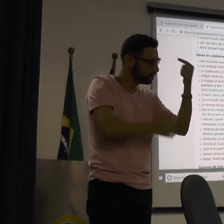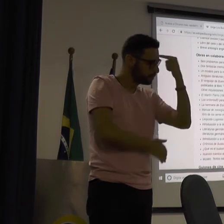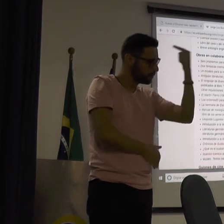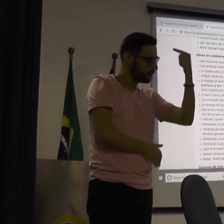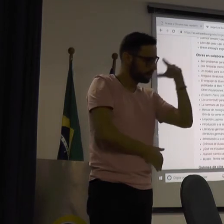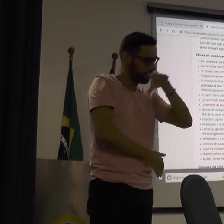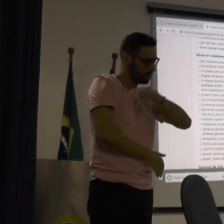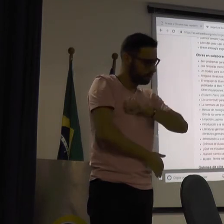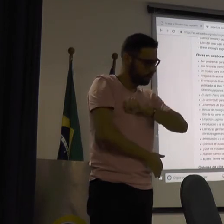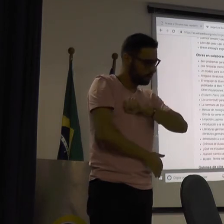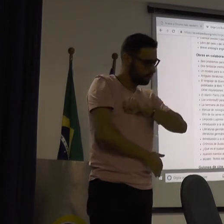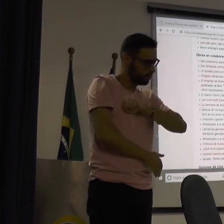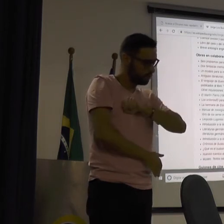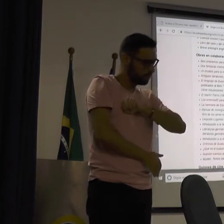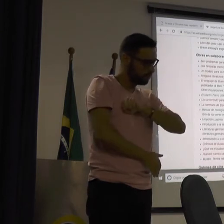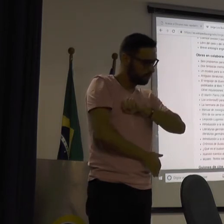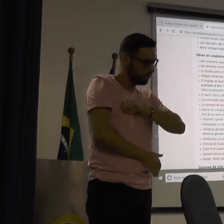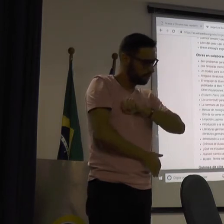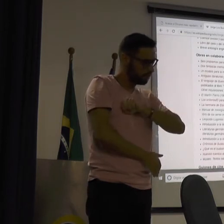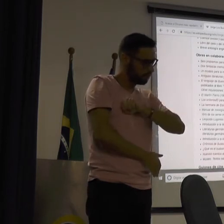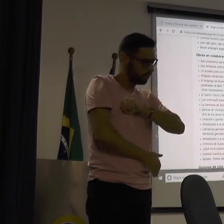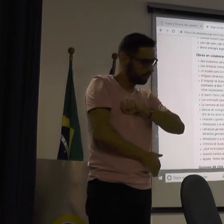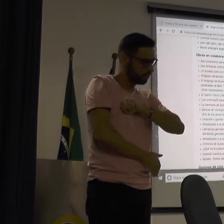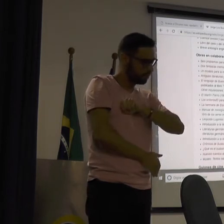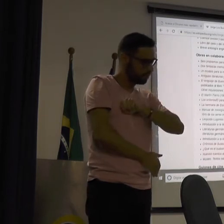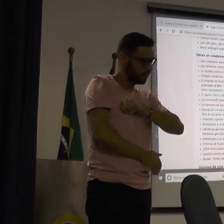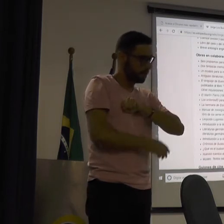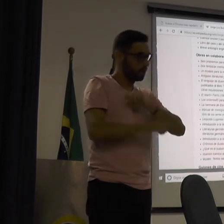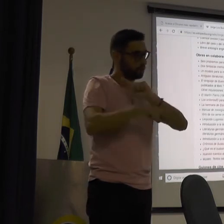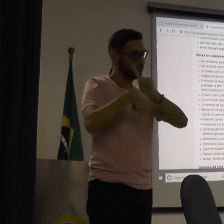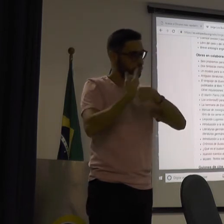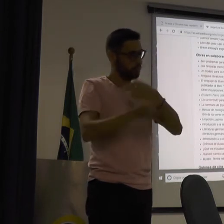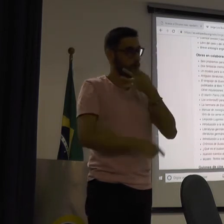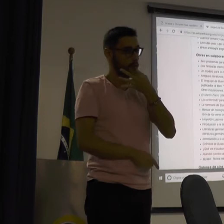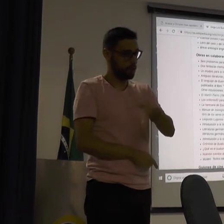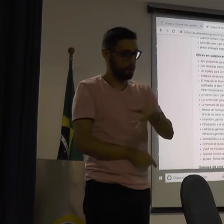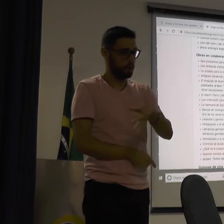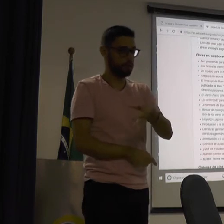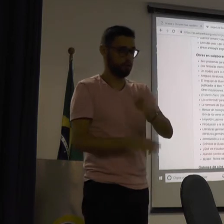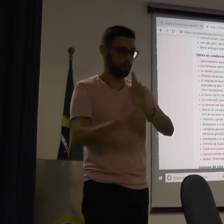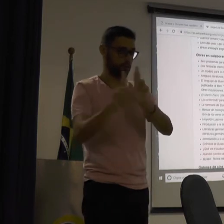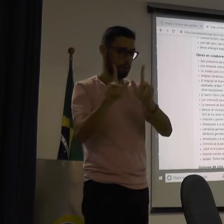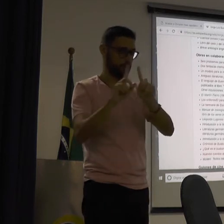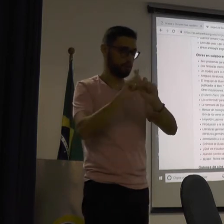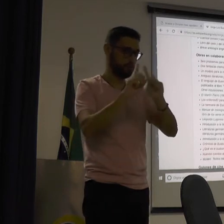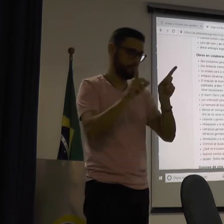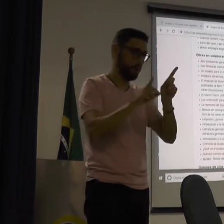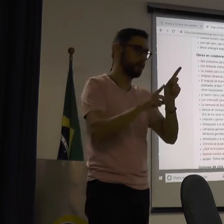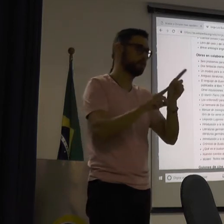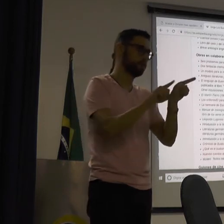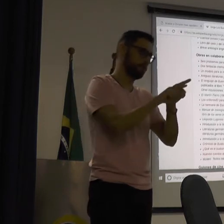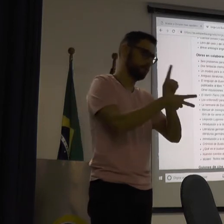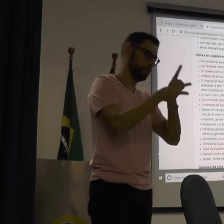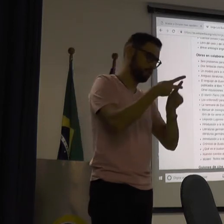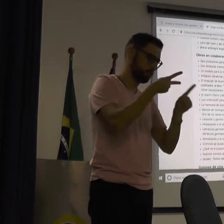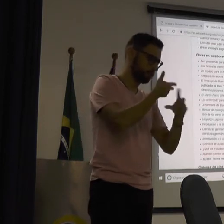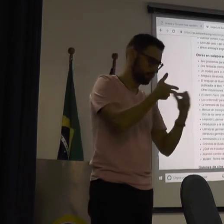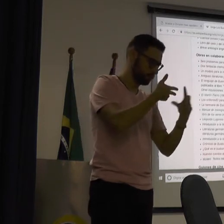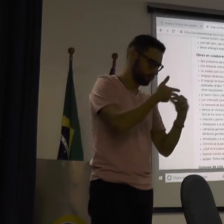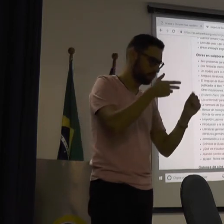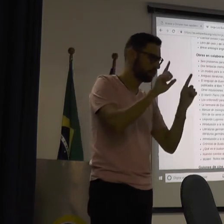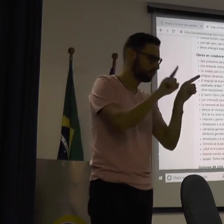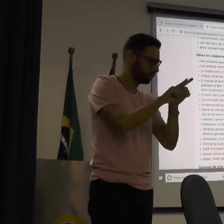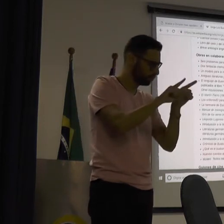amor, né? Não é as palavras que o Freud vai usar. Ele fala, a gente não é nada. Aliás, o Spinoza também tinha uma ideia parecida, né?